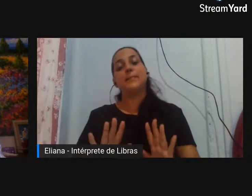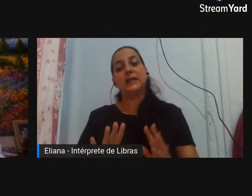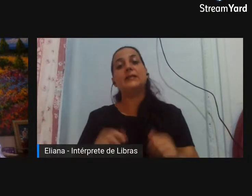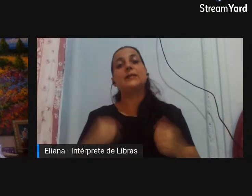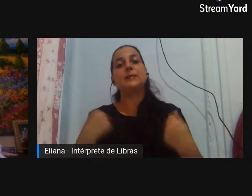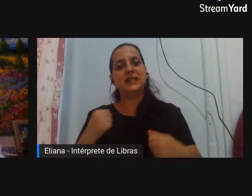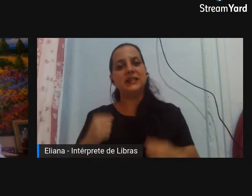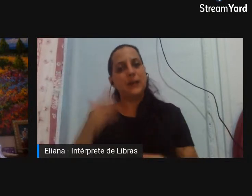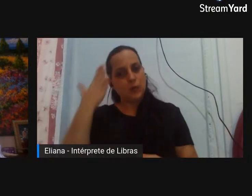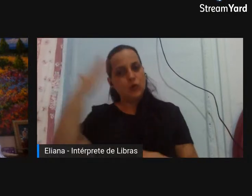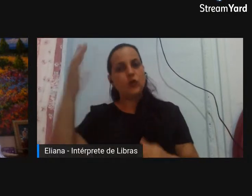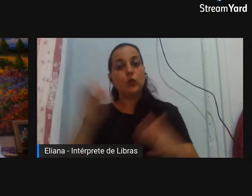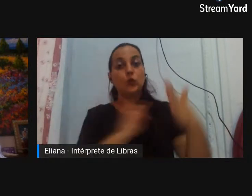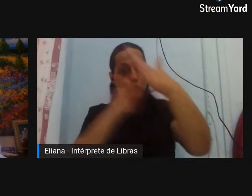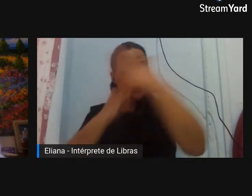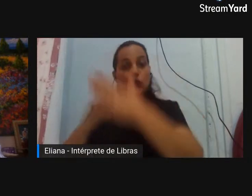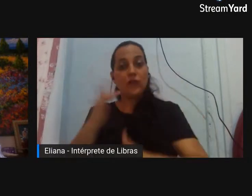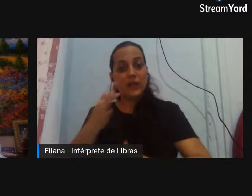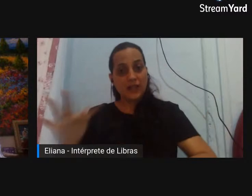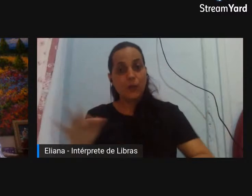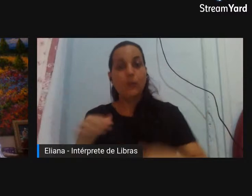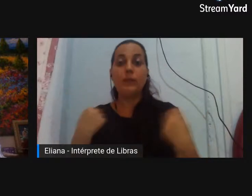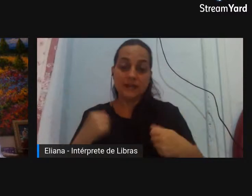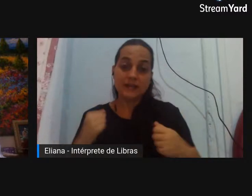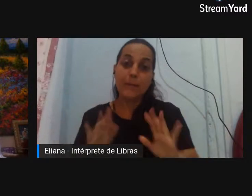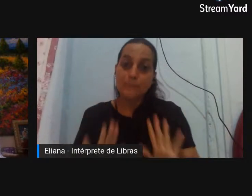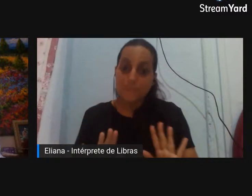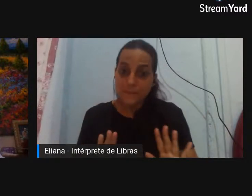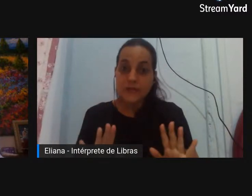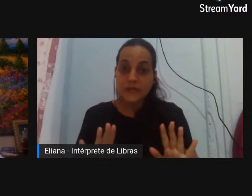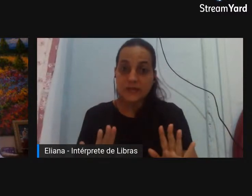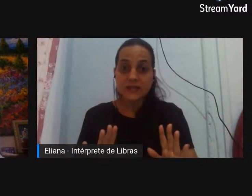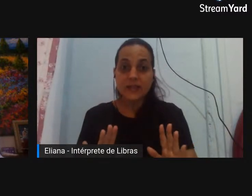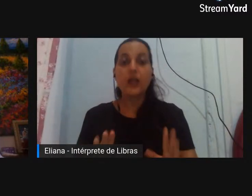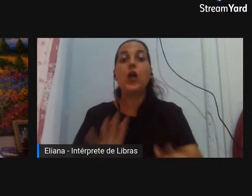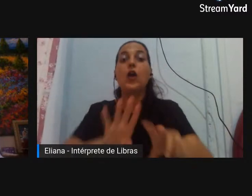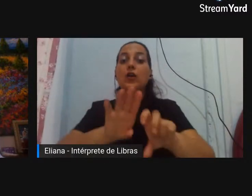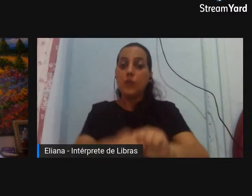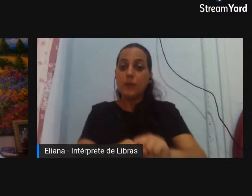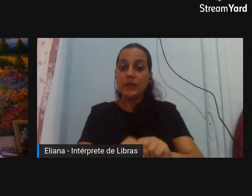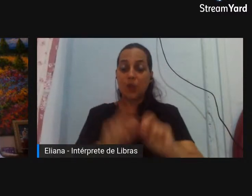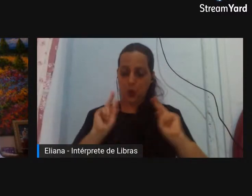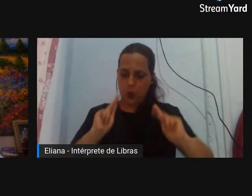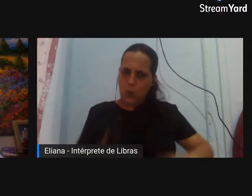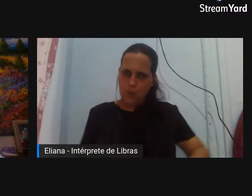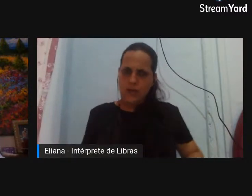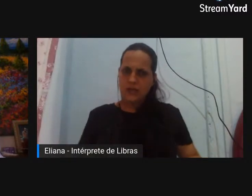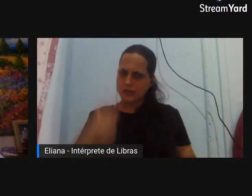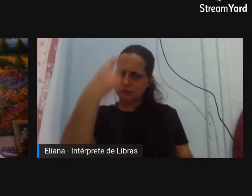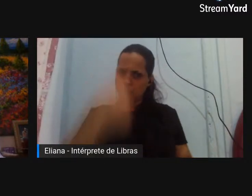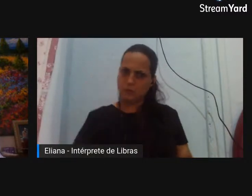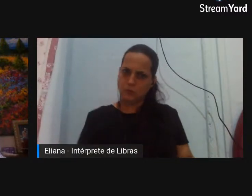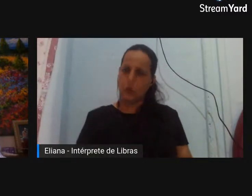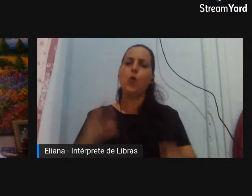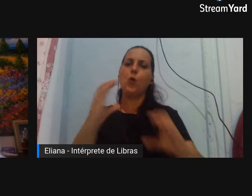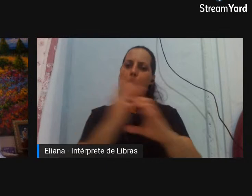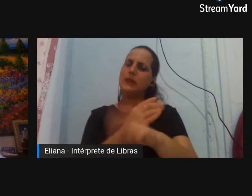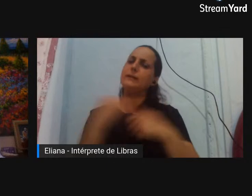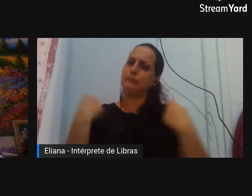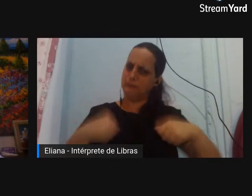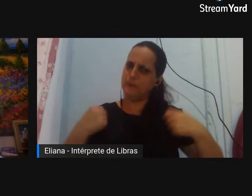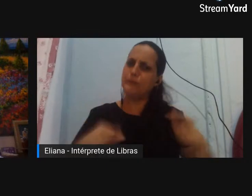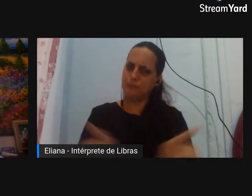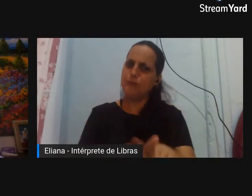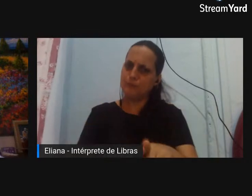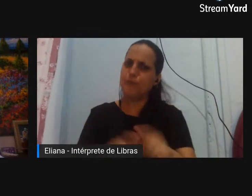dos institutos federais, mas a formação humana integral, ela tem que estar